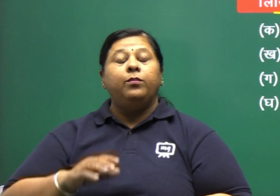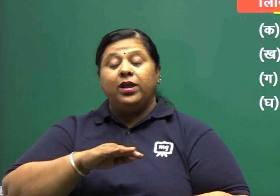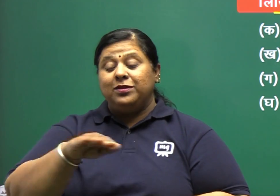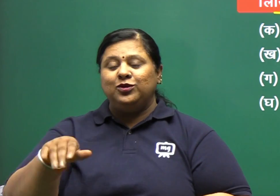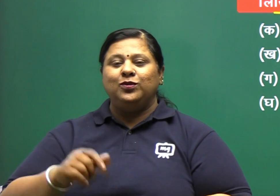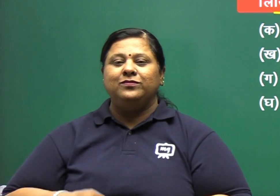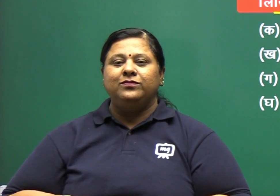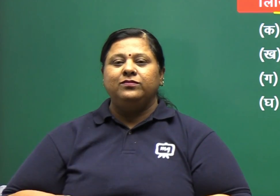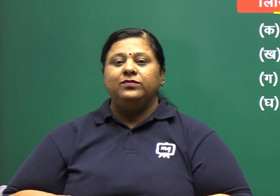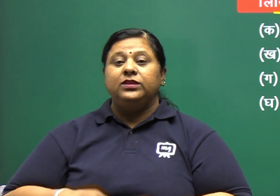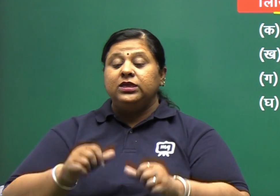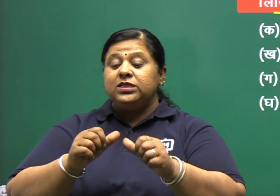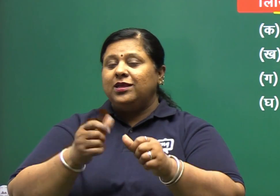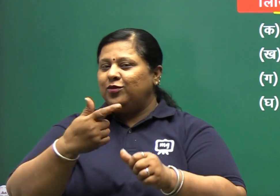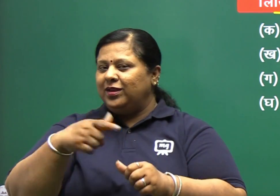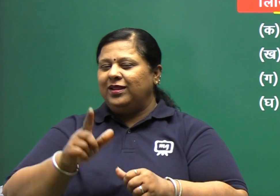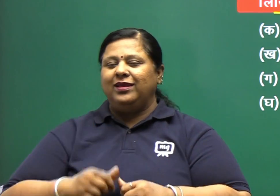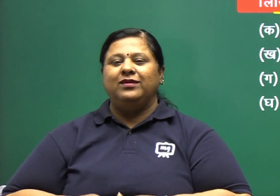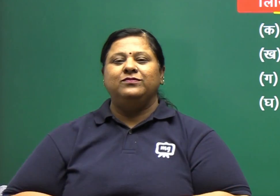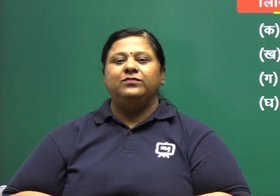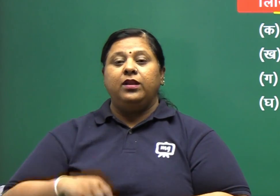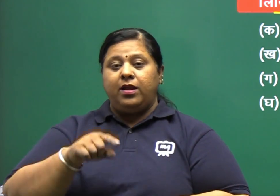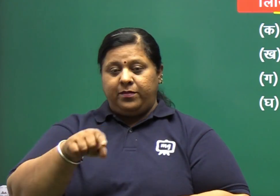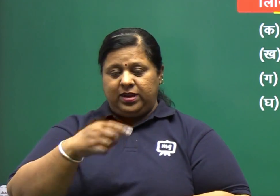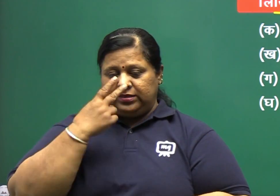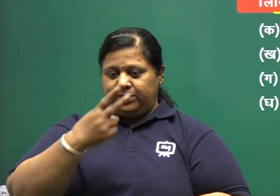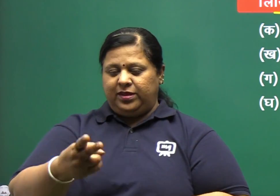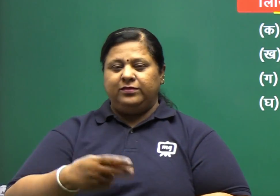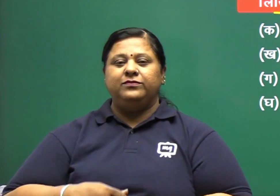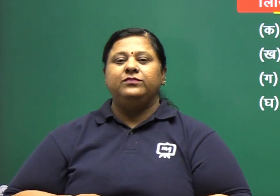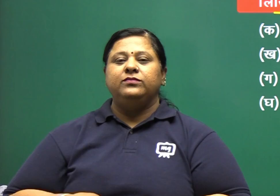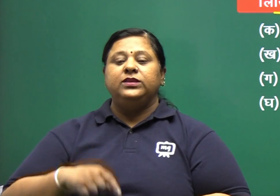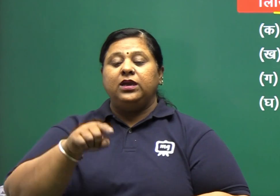बच्चों, सही उत्तर के लिए हमारे सामने